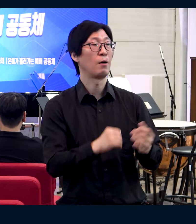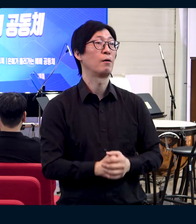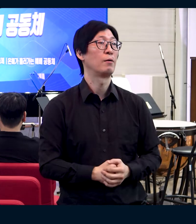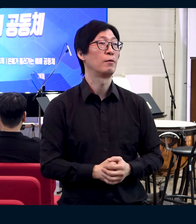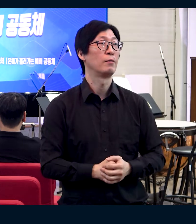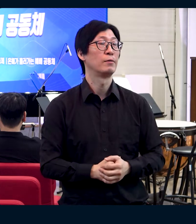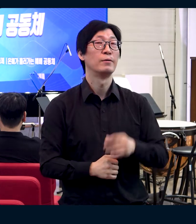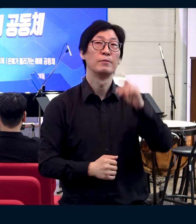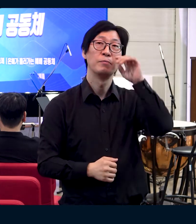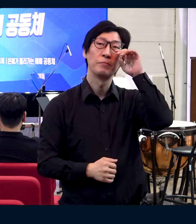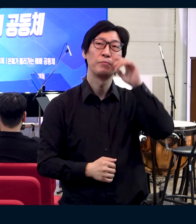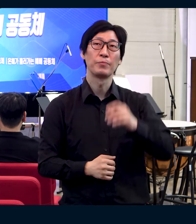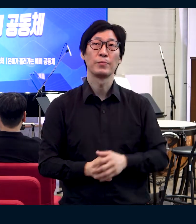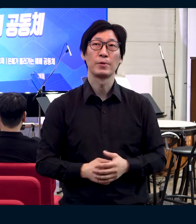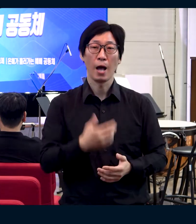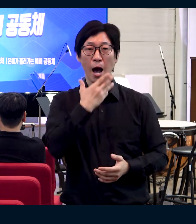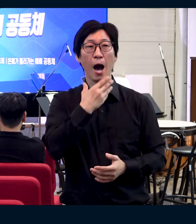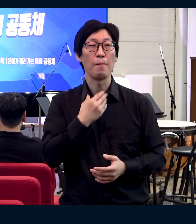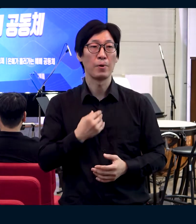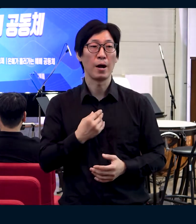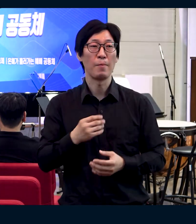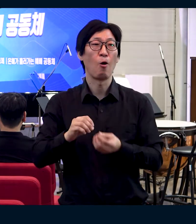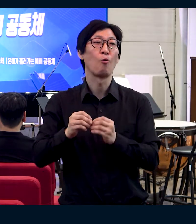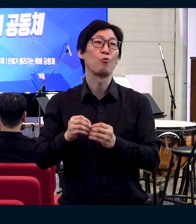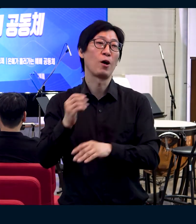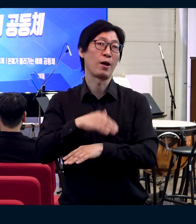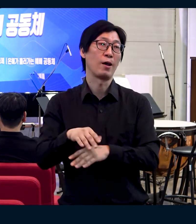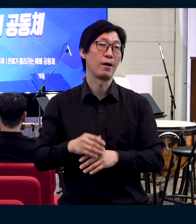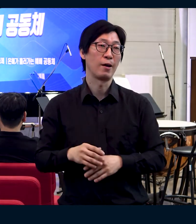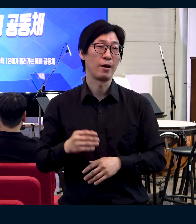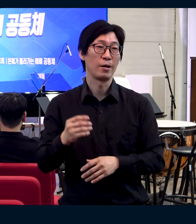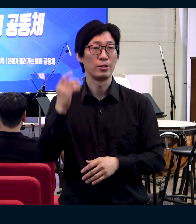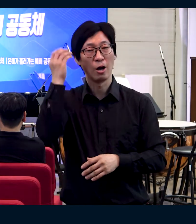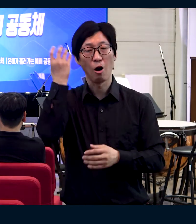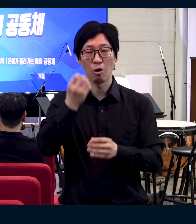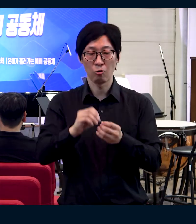여러분 말씀드린 대로 이게 바로 아브라함의 편법이에요.